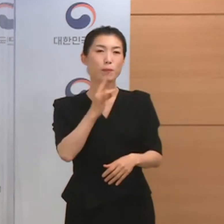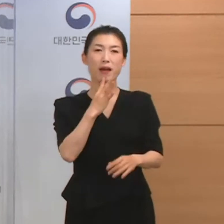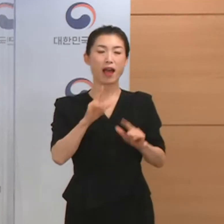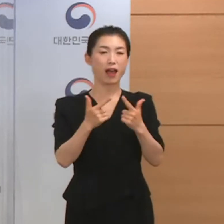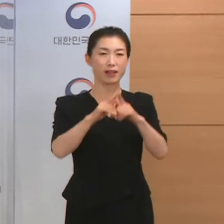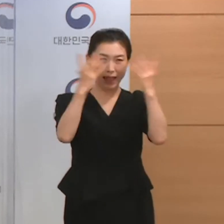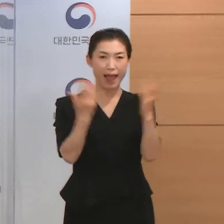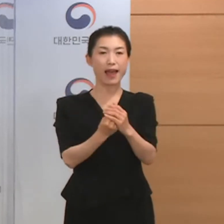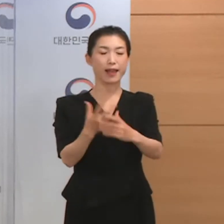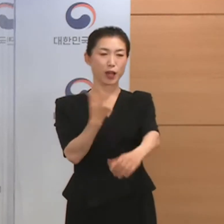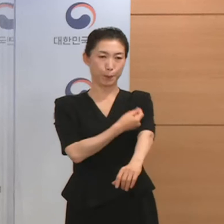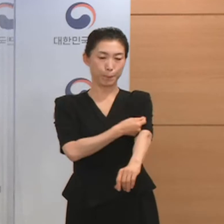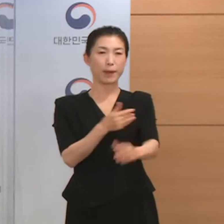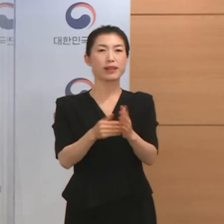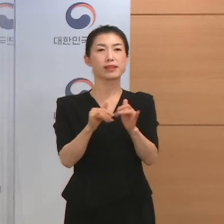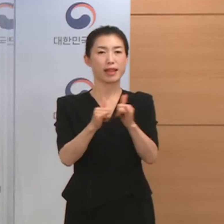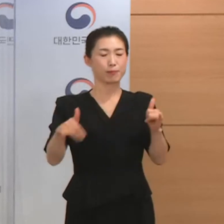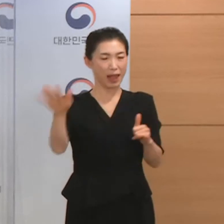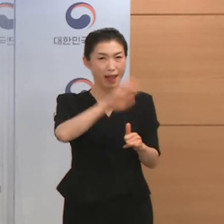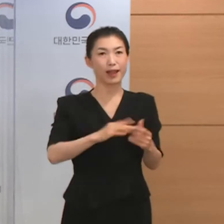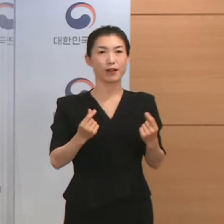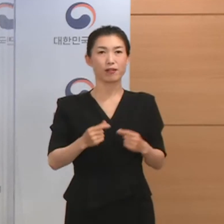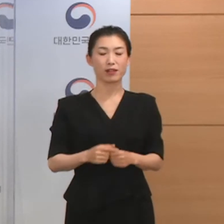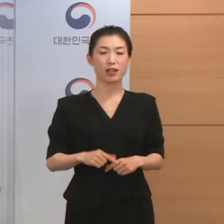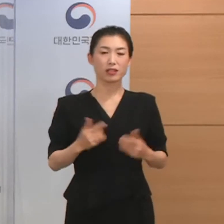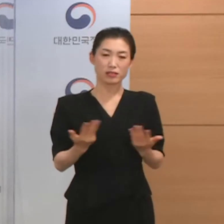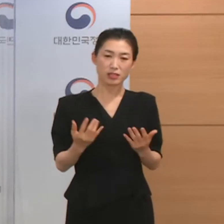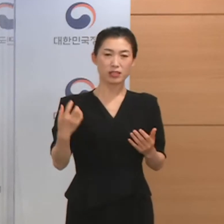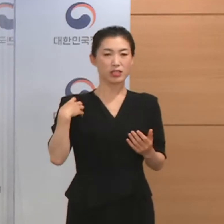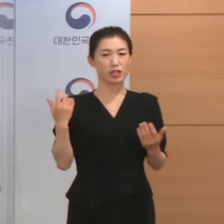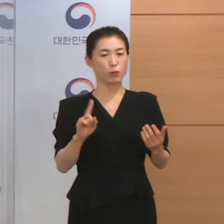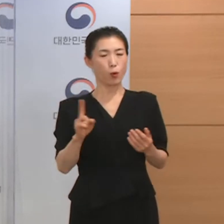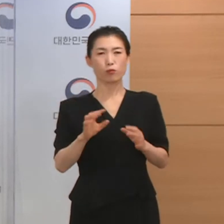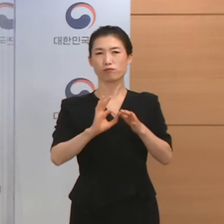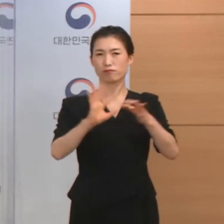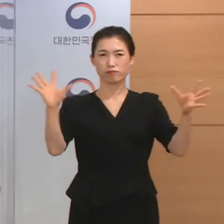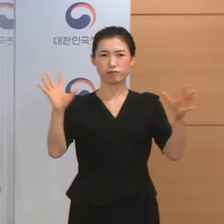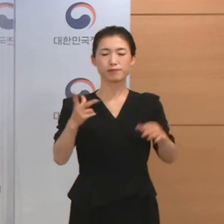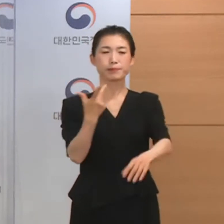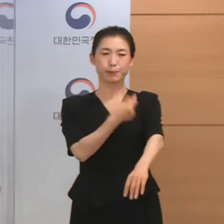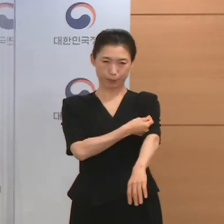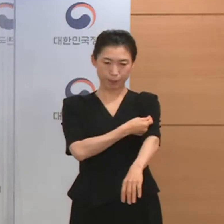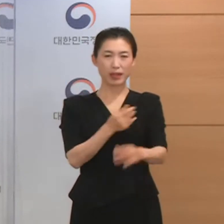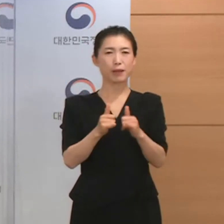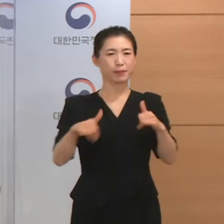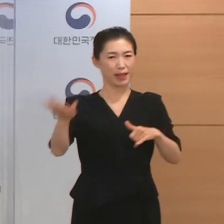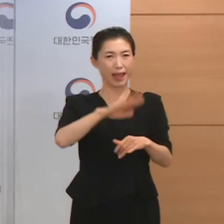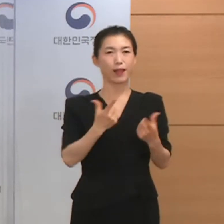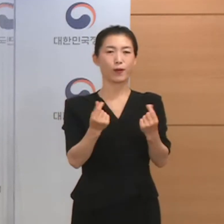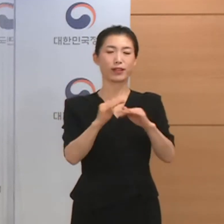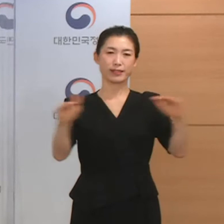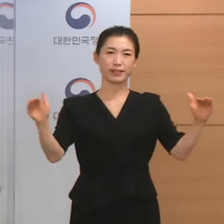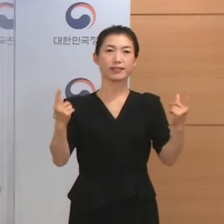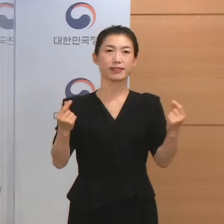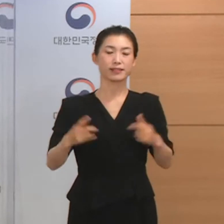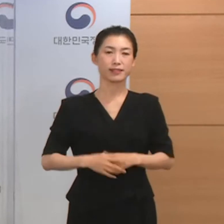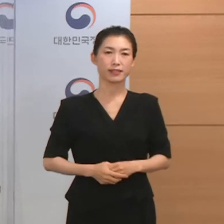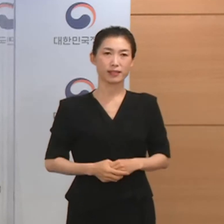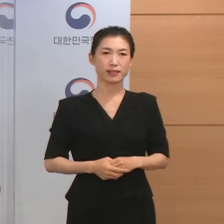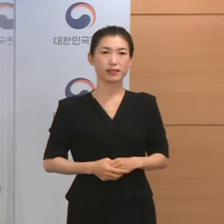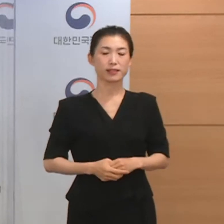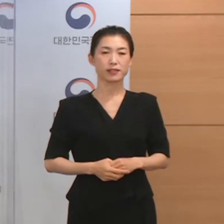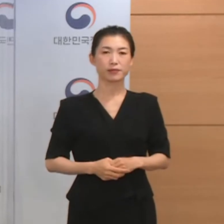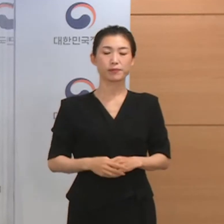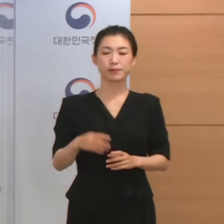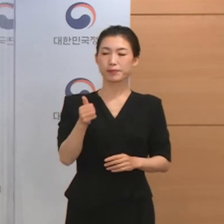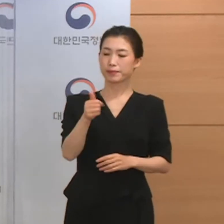대상이 어디에서 근무하시는 분들이건 마찬가지 기준에 따라서 각종 혜택들을 보실 수 있습니다. 네.